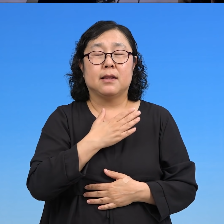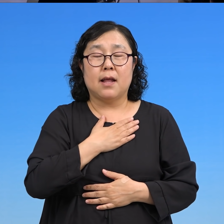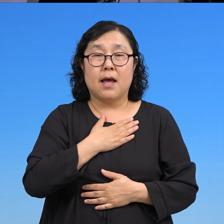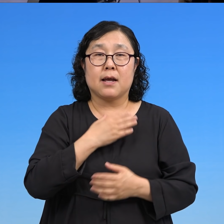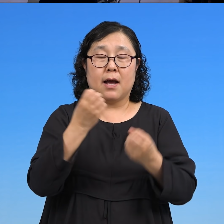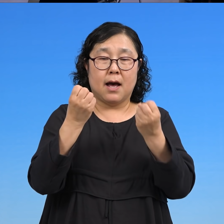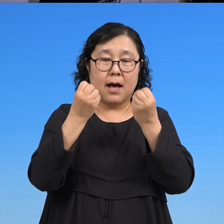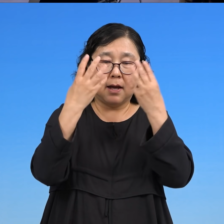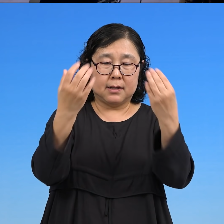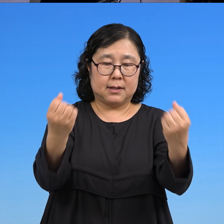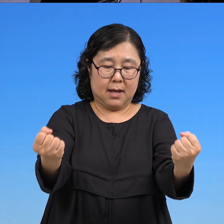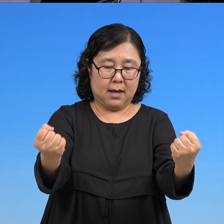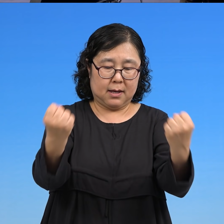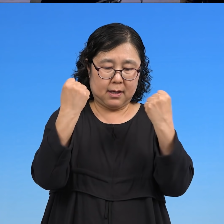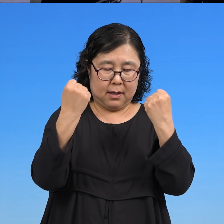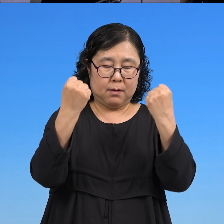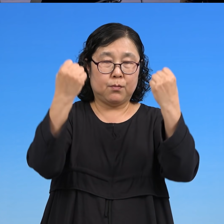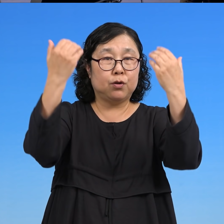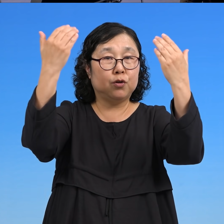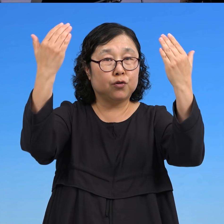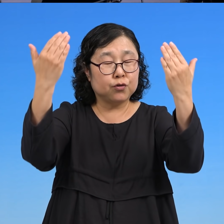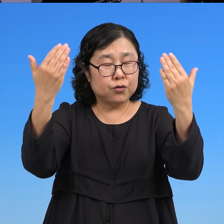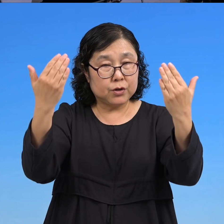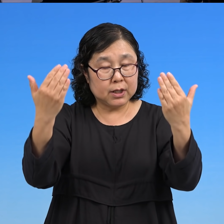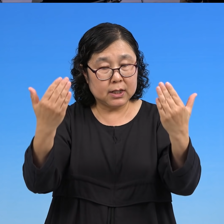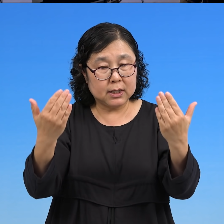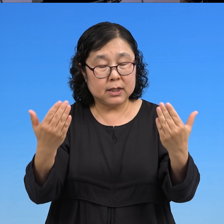내가 새 힘을